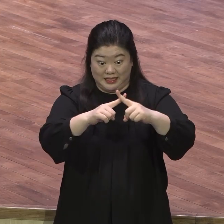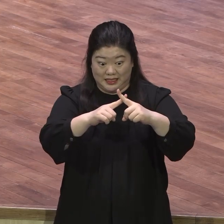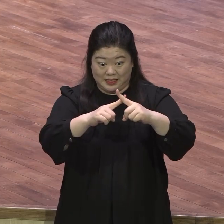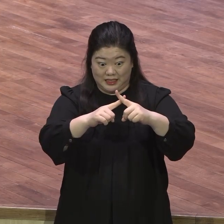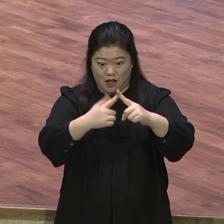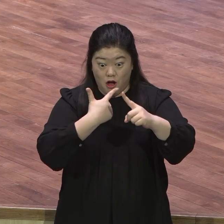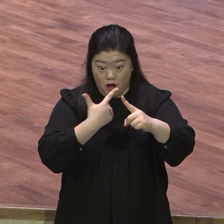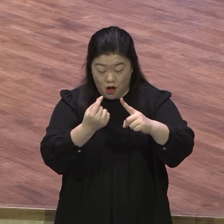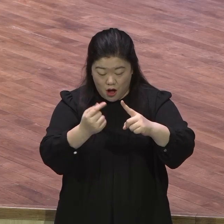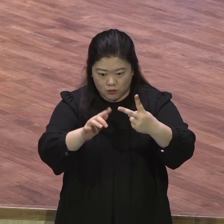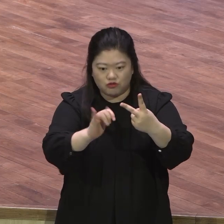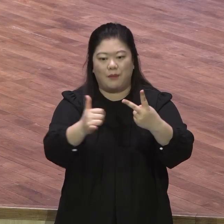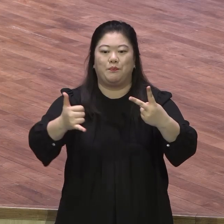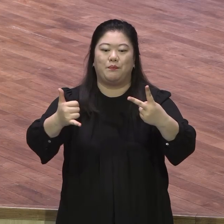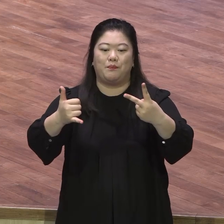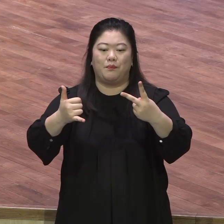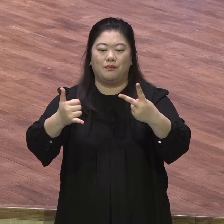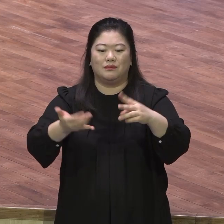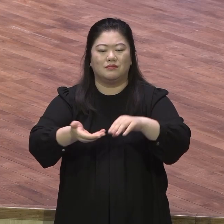예수 글쎄요.